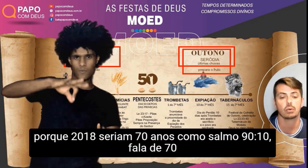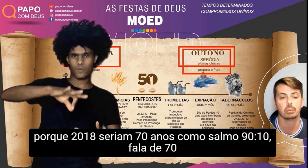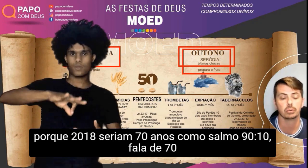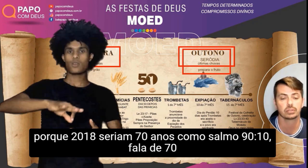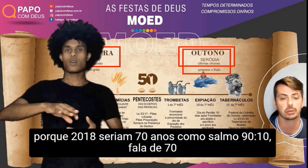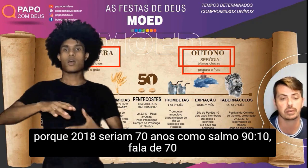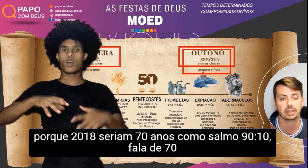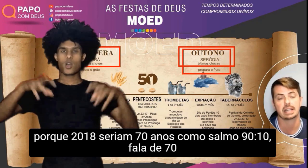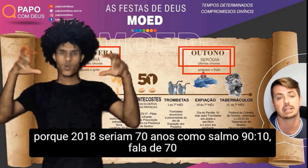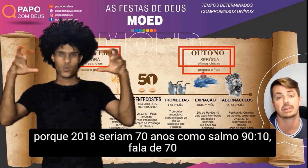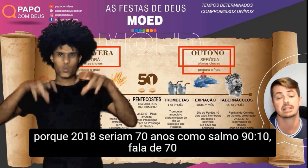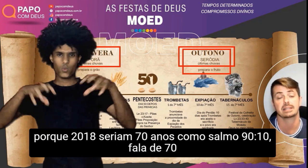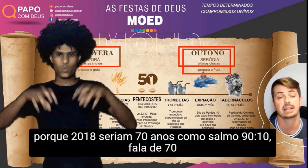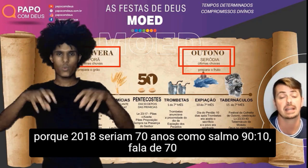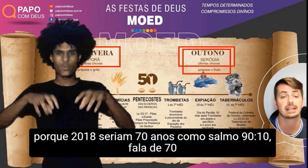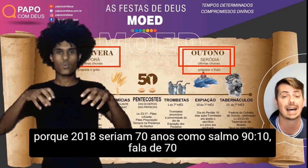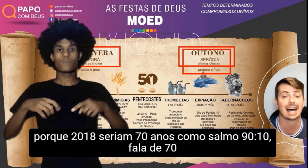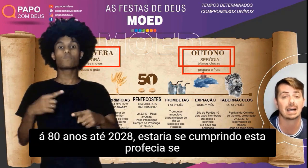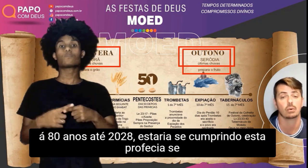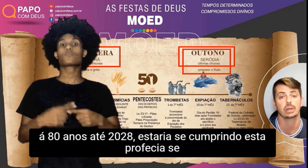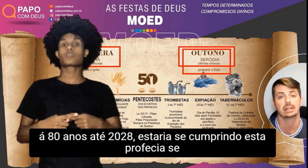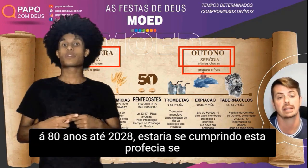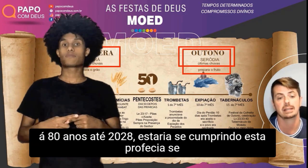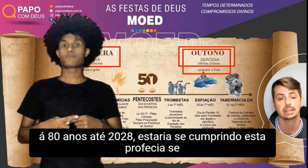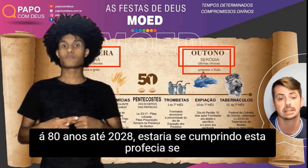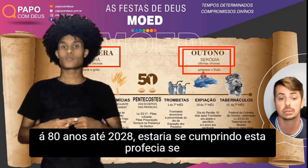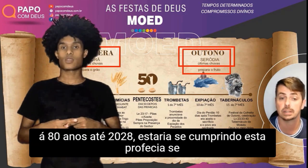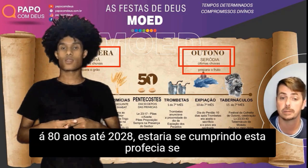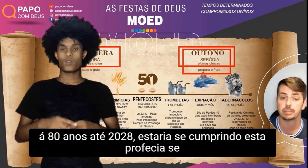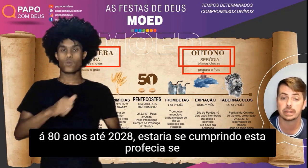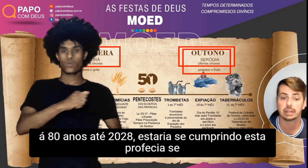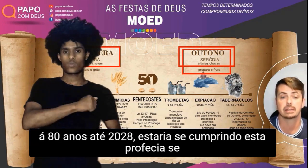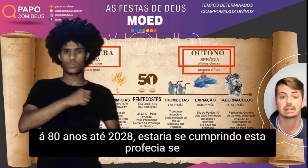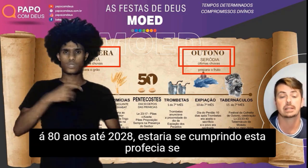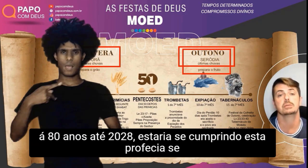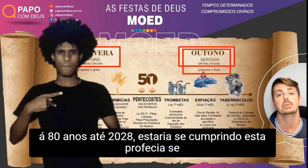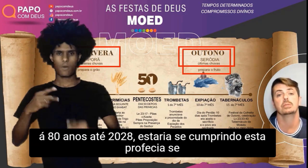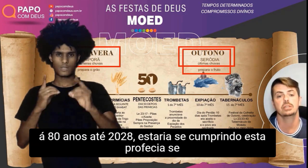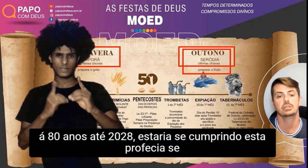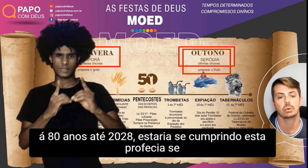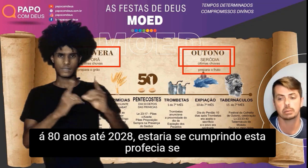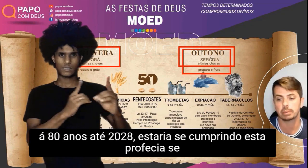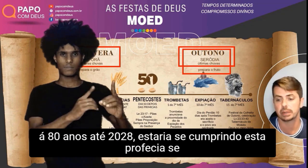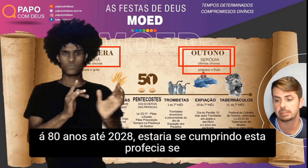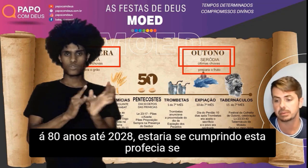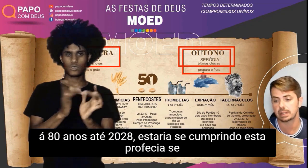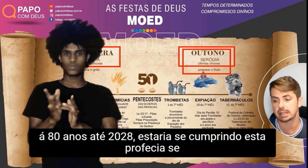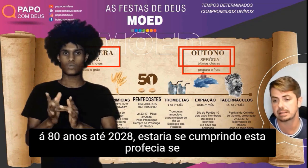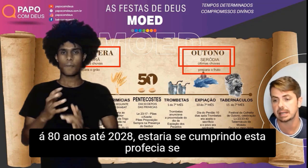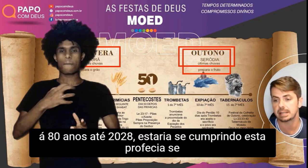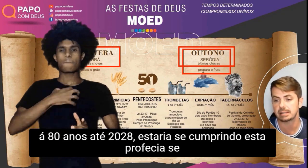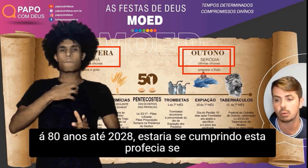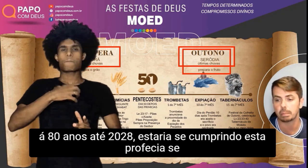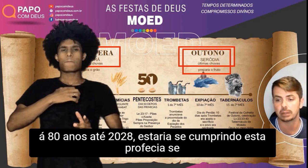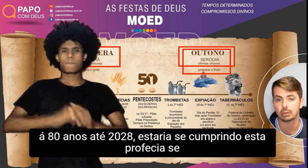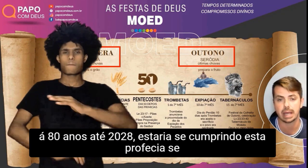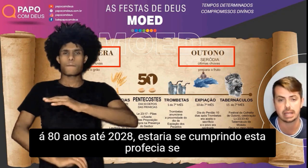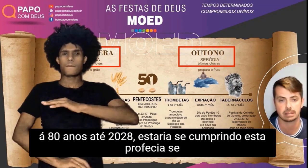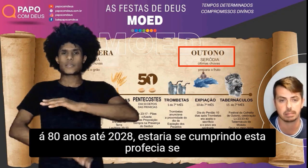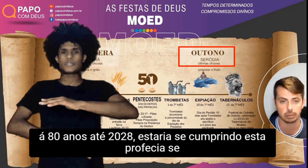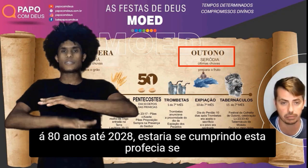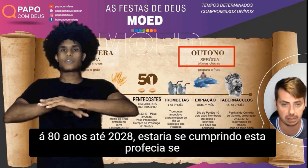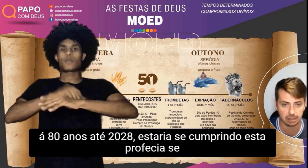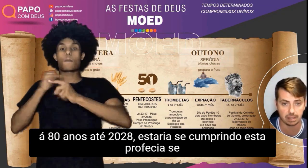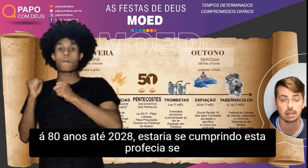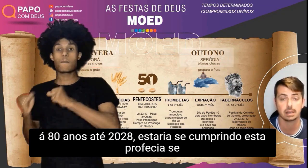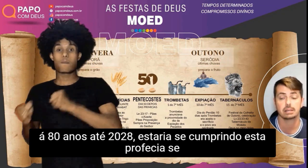anos, como o Salmo 90:10 fala de 70 a 80 anos, até 2028, por exemplo, estaria se cumprindo